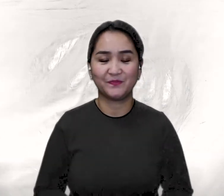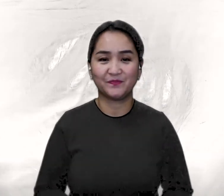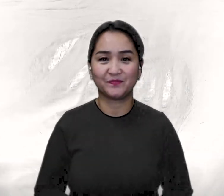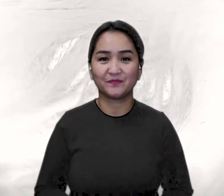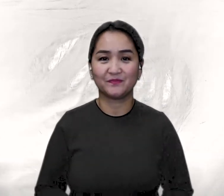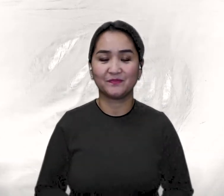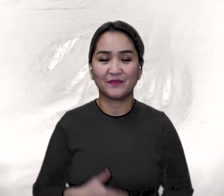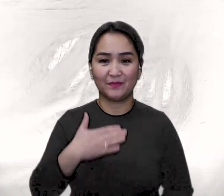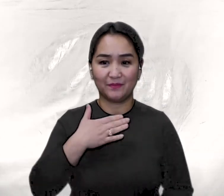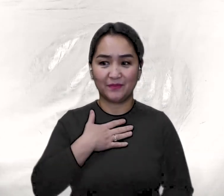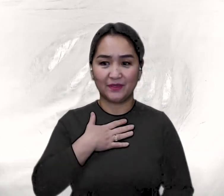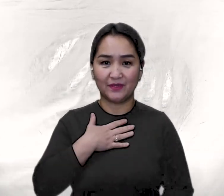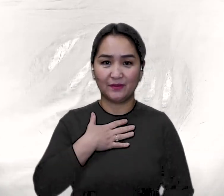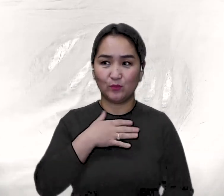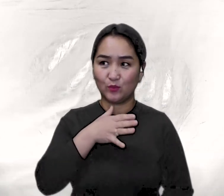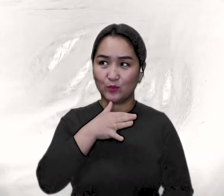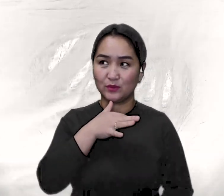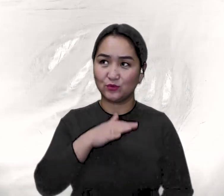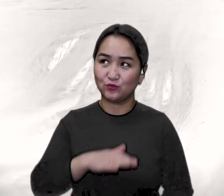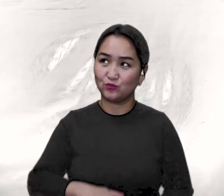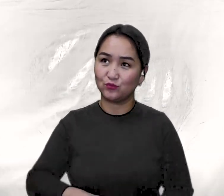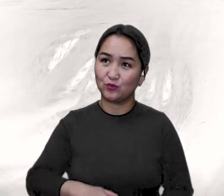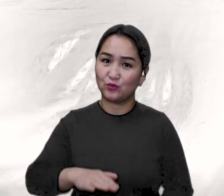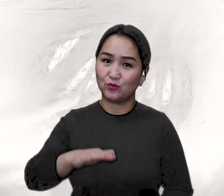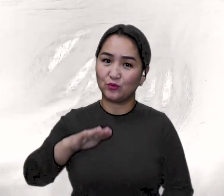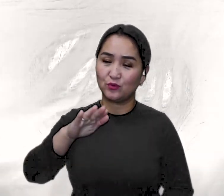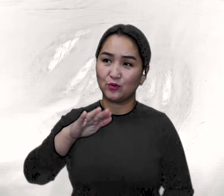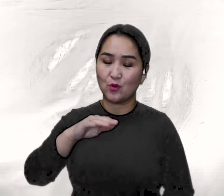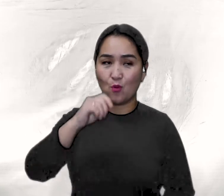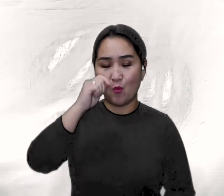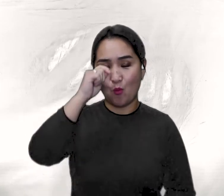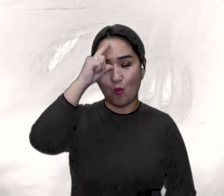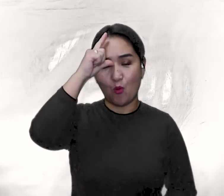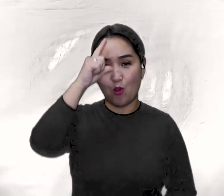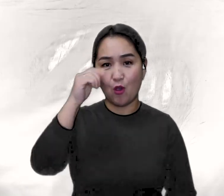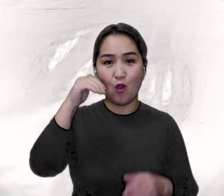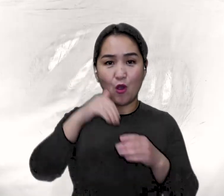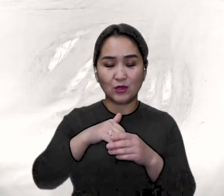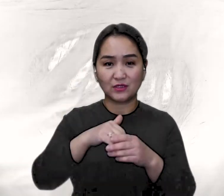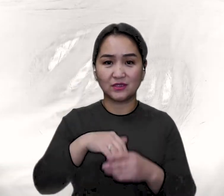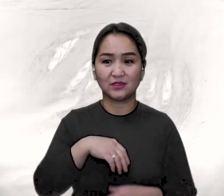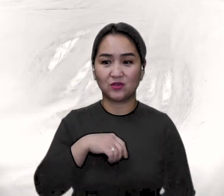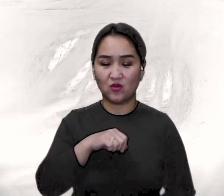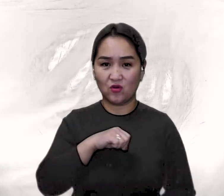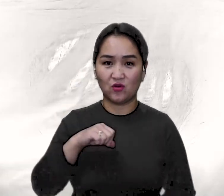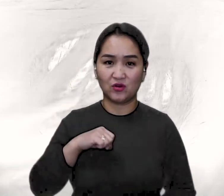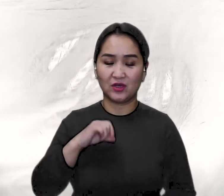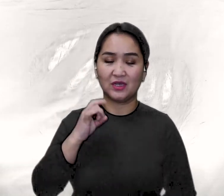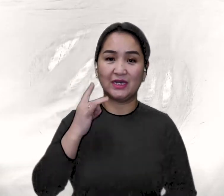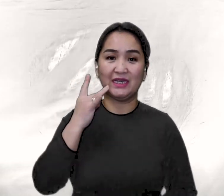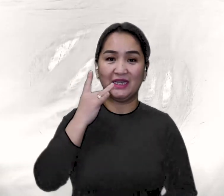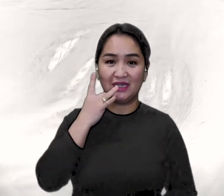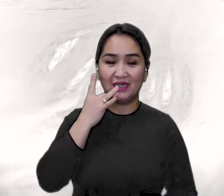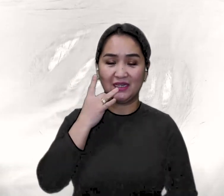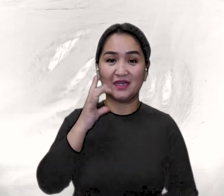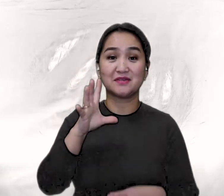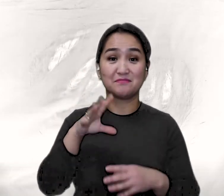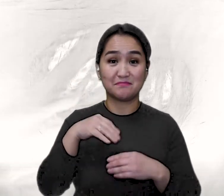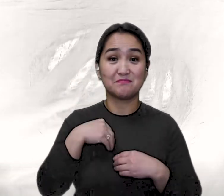Би юу зү багаас л за одоо ухаан орсон цагаас л юу өөрийгөө эрэгтэй гэж мэдэрсэн. Тэгээд тэгтээ